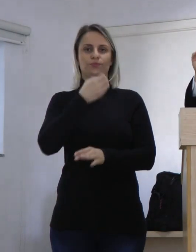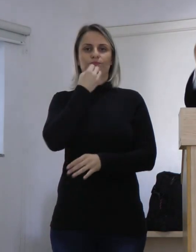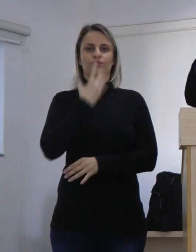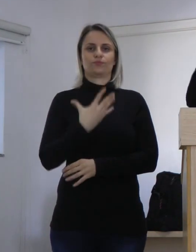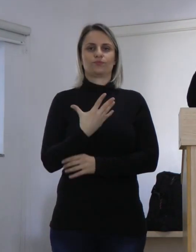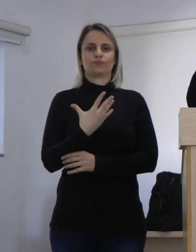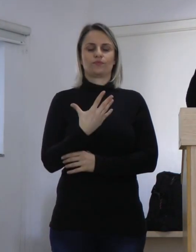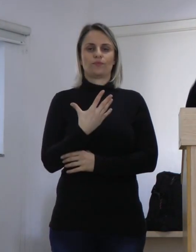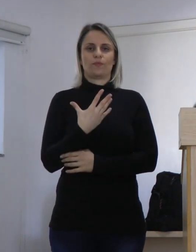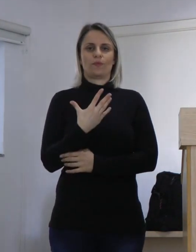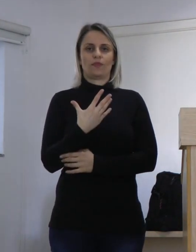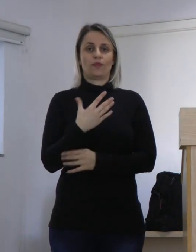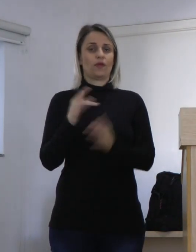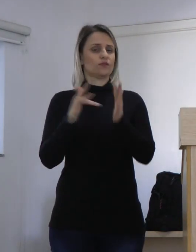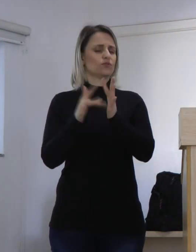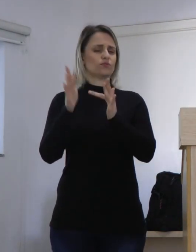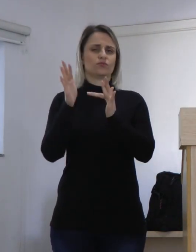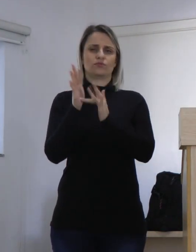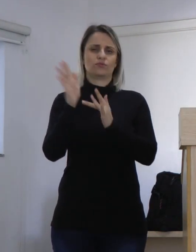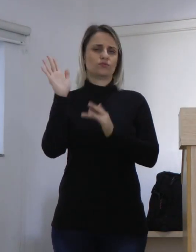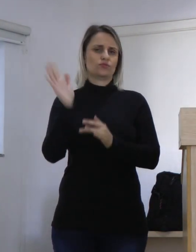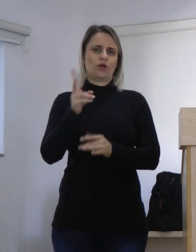Jesus já ensinava há 2000 anos.